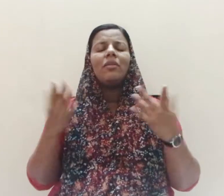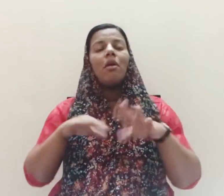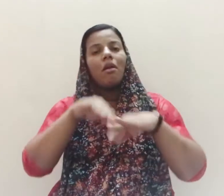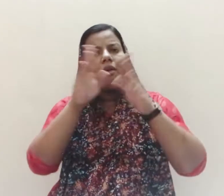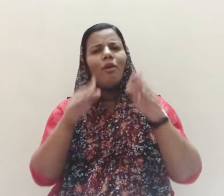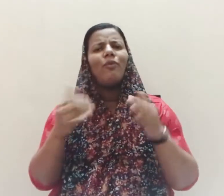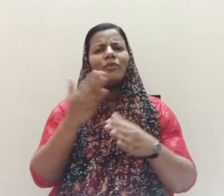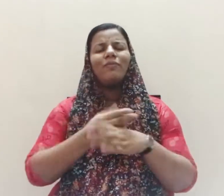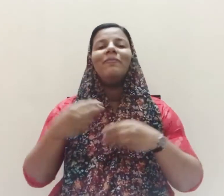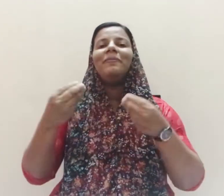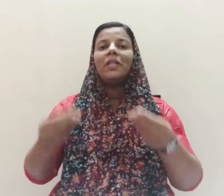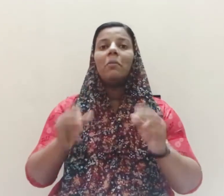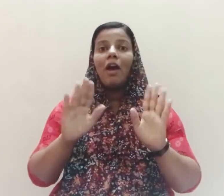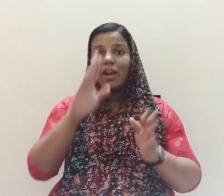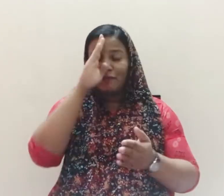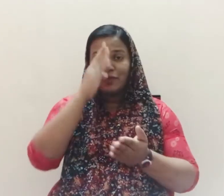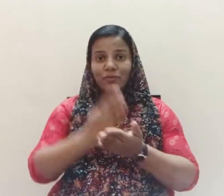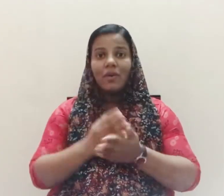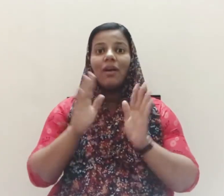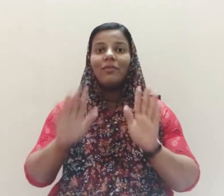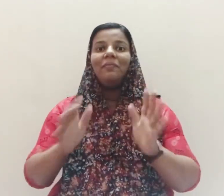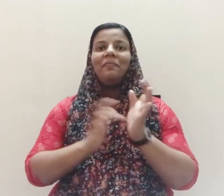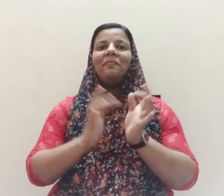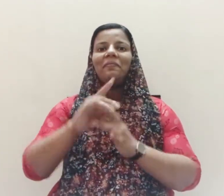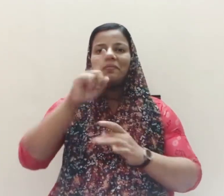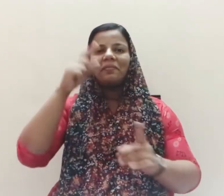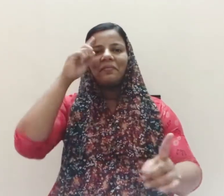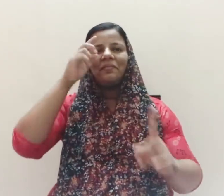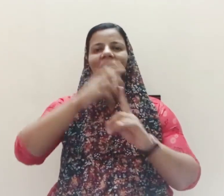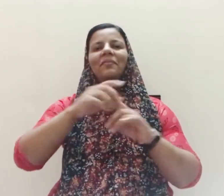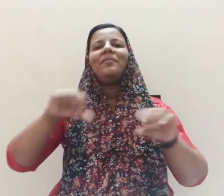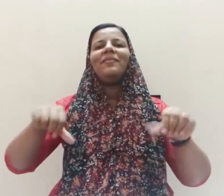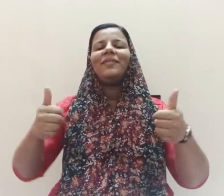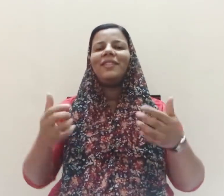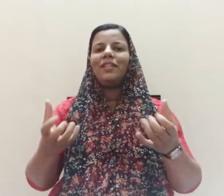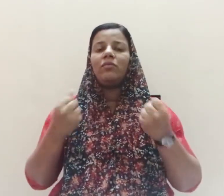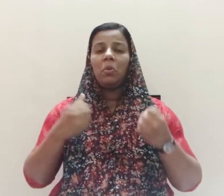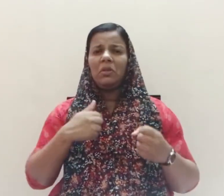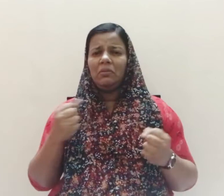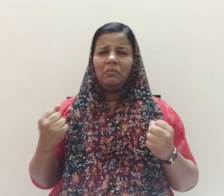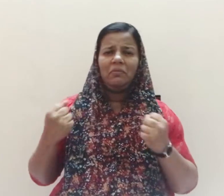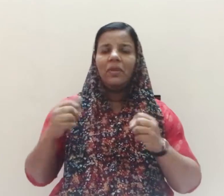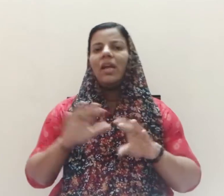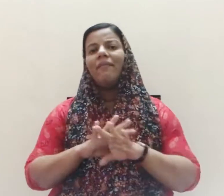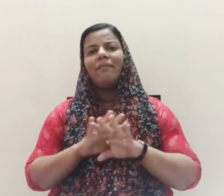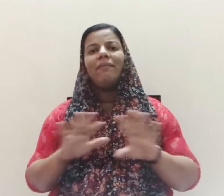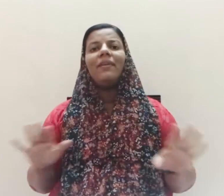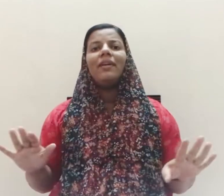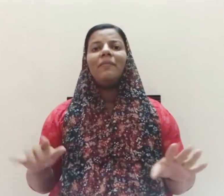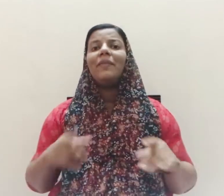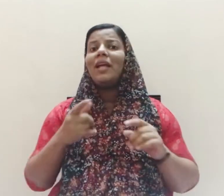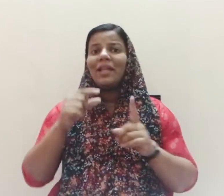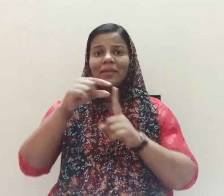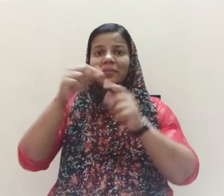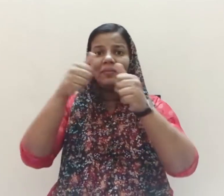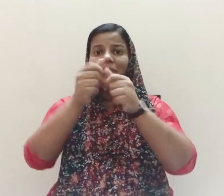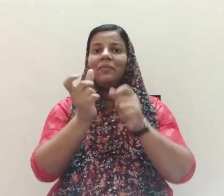വിശ്വസിക്കണം. അവിടെയാണ് നമ്മുടെ ക്രിസ്തീയ ജീവിതം ജയകരമാകുന്നത്. അല്ല, നമ്മൾ സ്ട്രെയിൻ എടുത്തുള്ള ജീവിതമല്ല. അതുകൊണ്ട് അപ്പോസ്തലനായ പൗലോസ് സെക്കൻഡ്